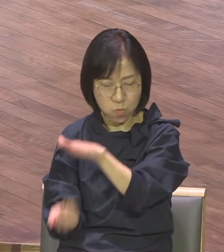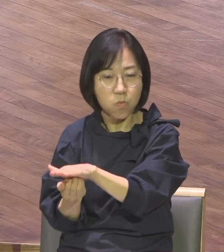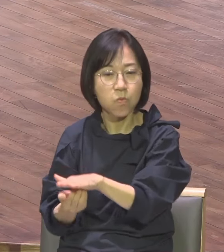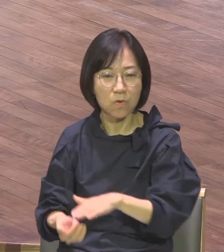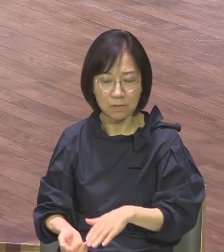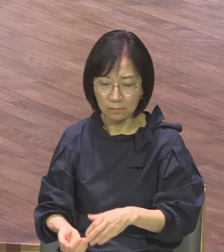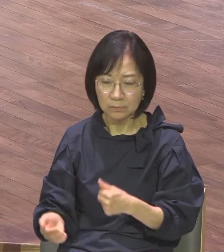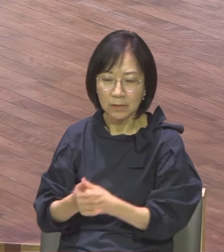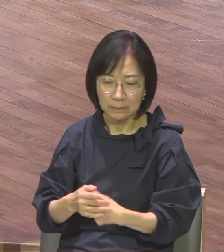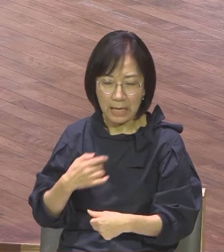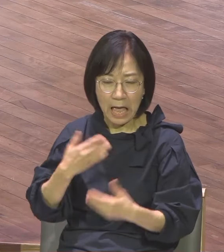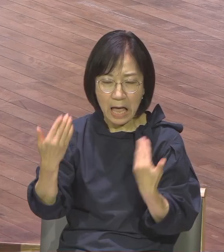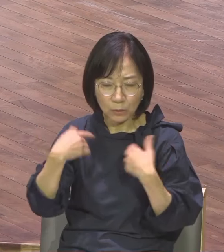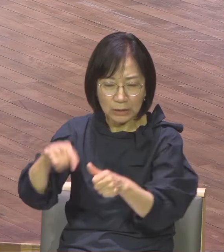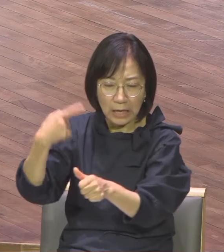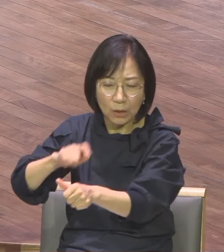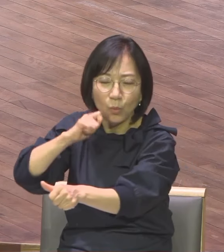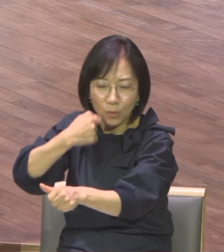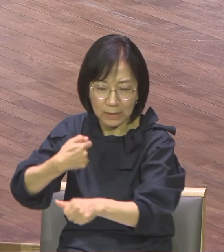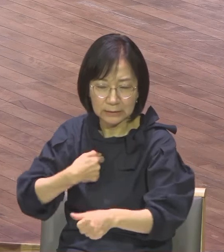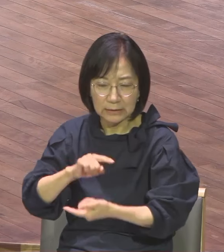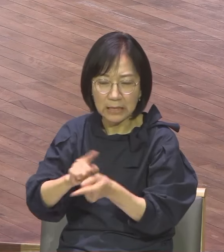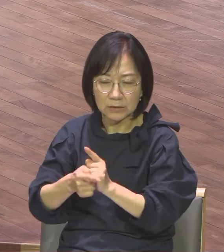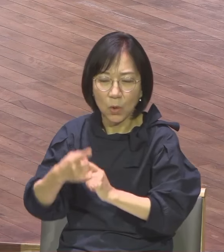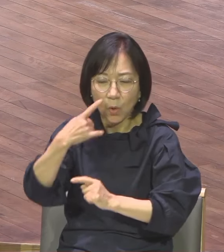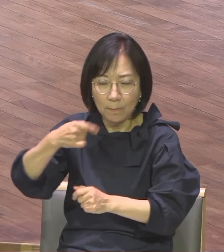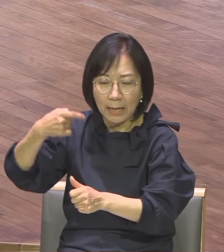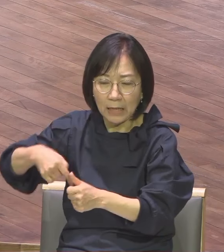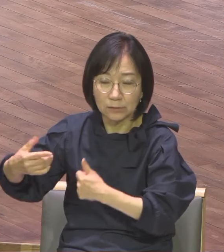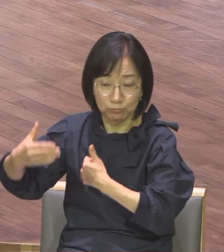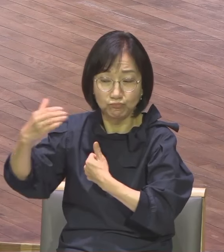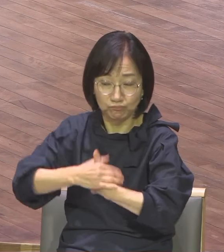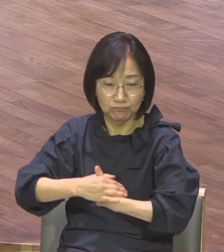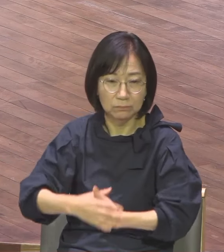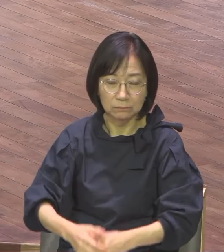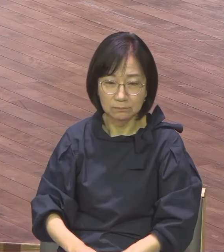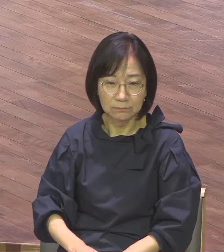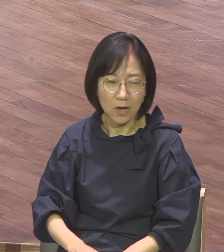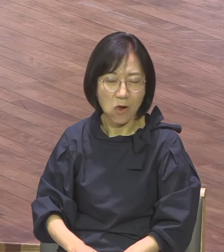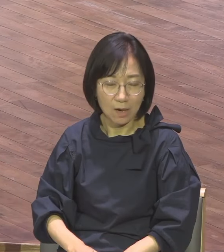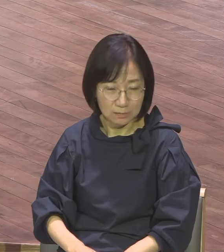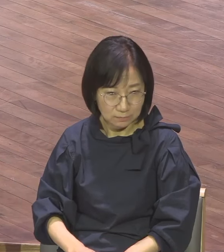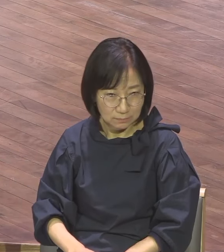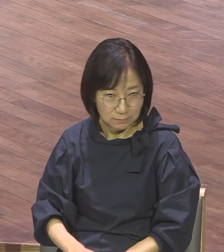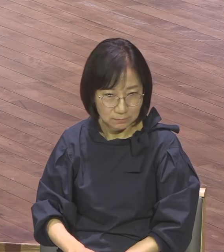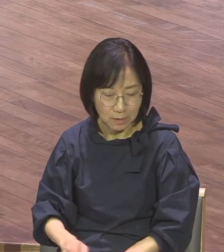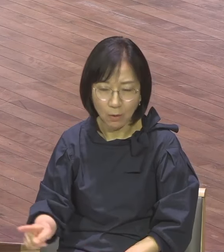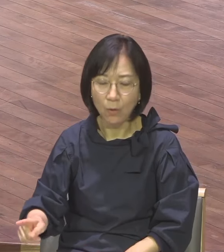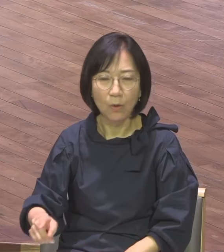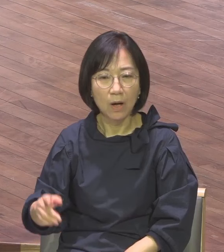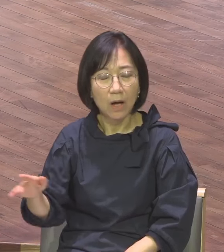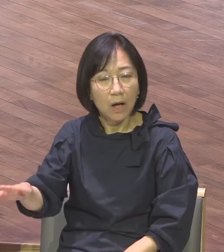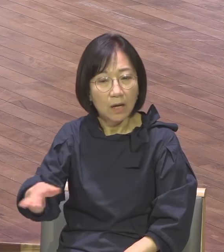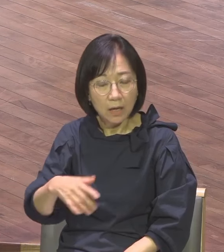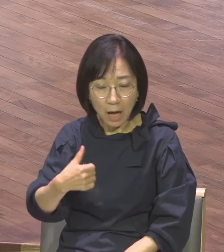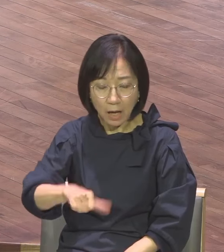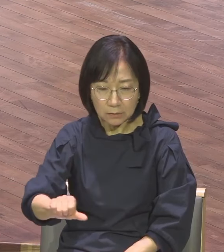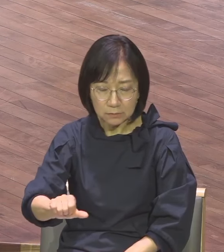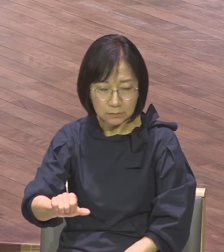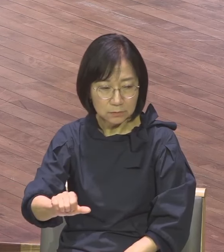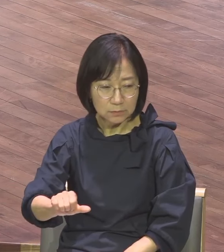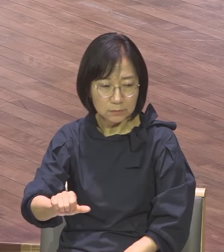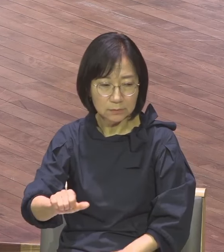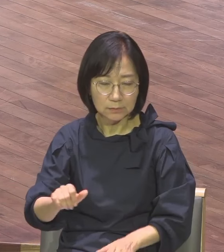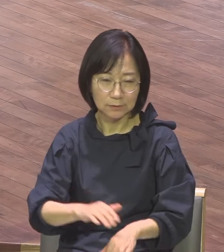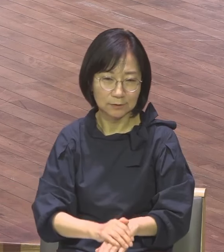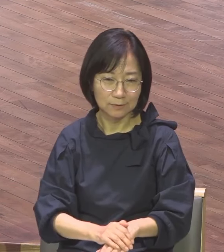됐어요? 에디슨이 인류를 위해서 헌신하는 지금까지